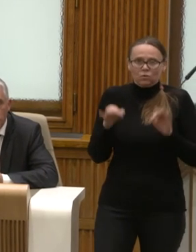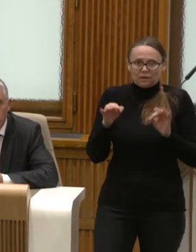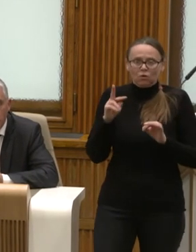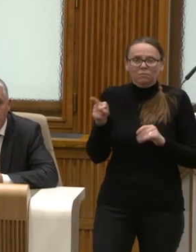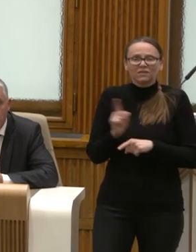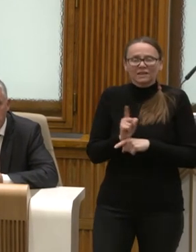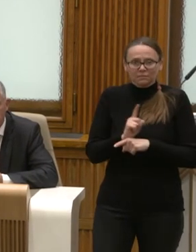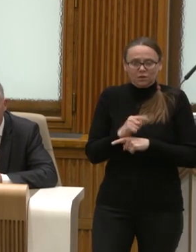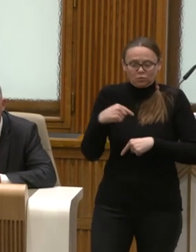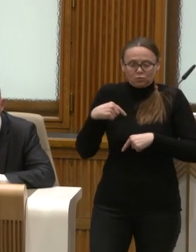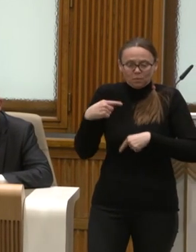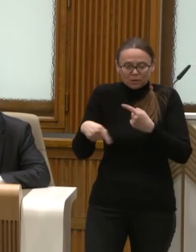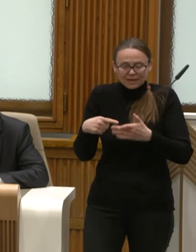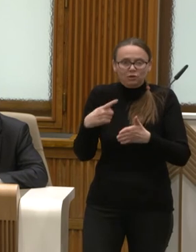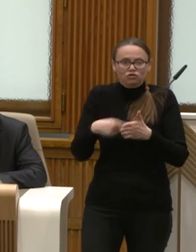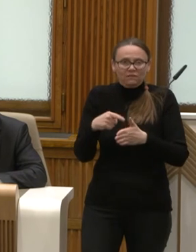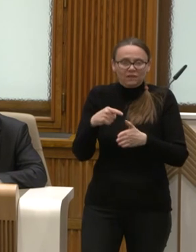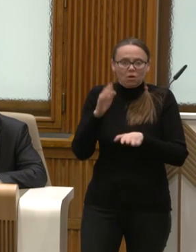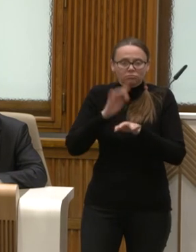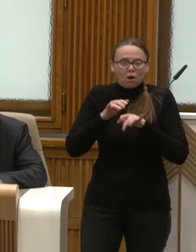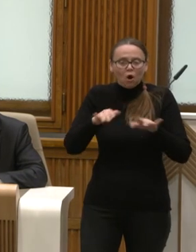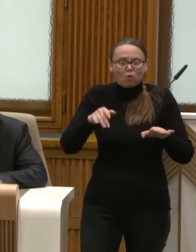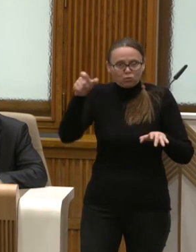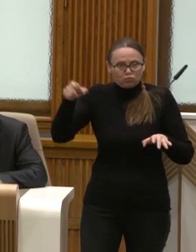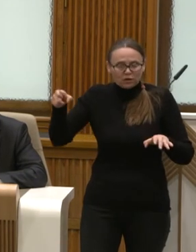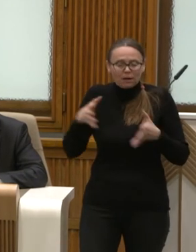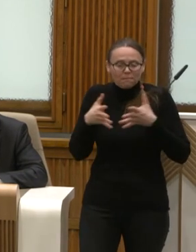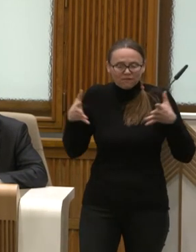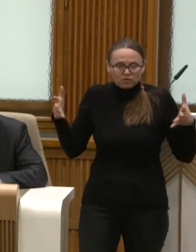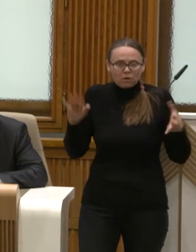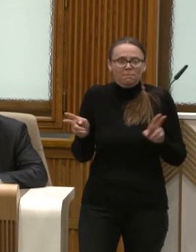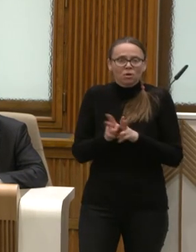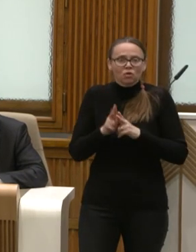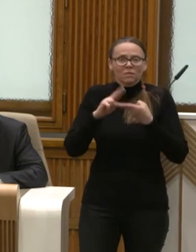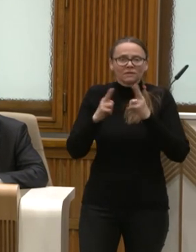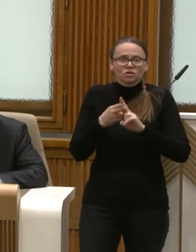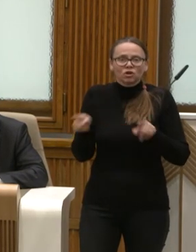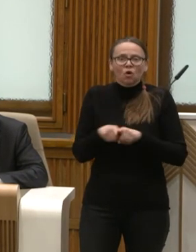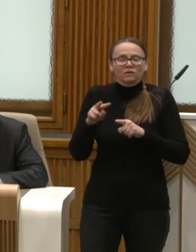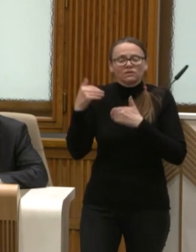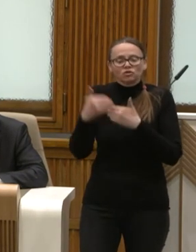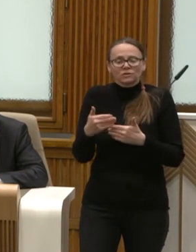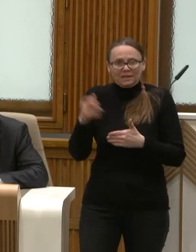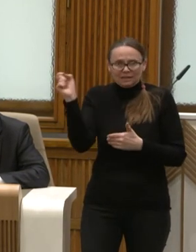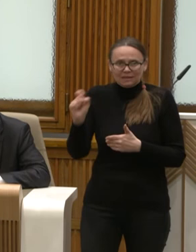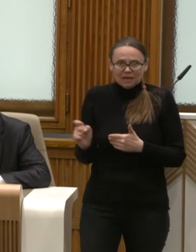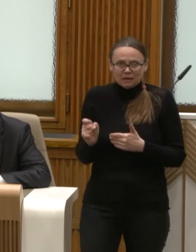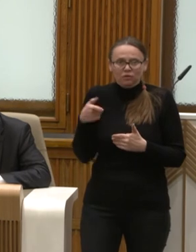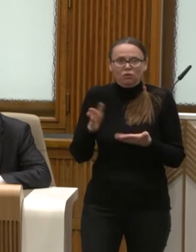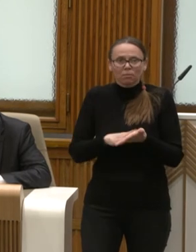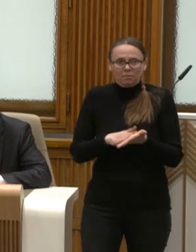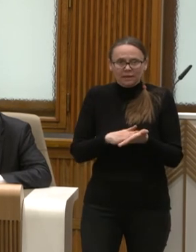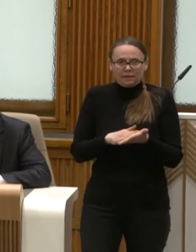trenutku potek ali pa število okuženih se povečuje na podoben način kot v sosednji Italiji. Se